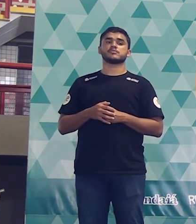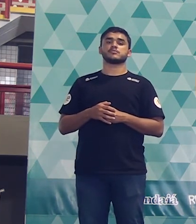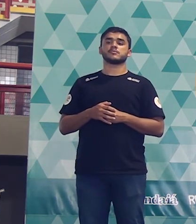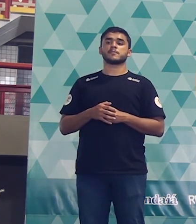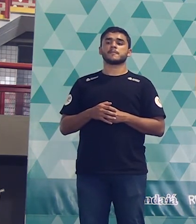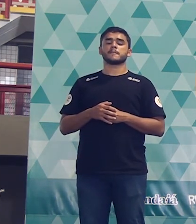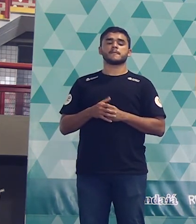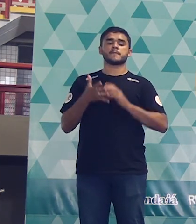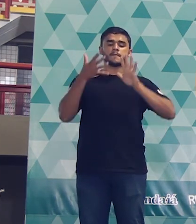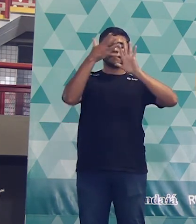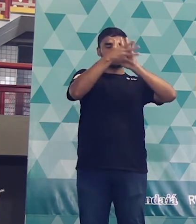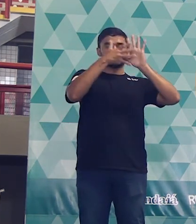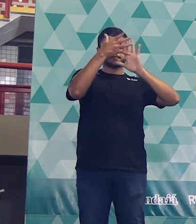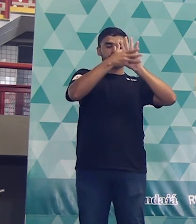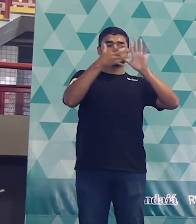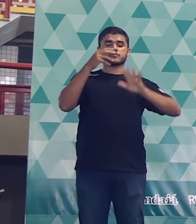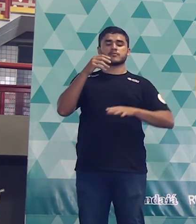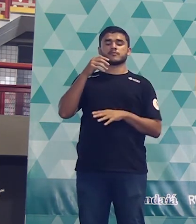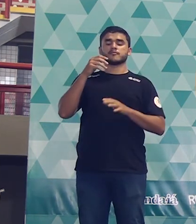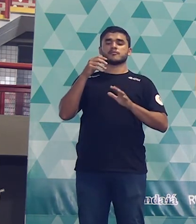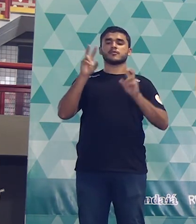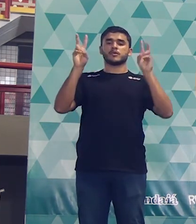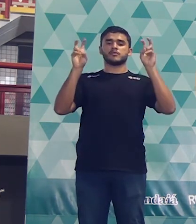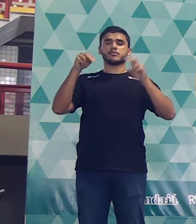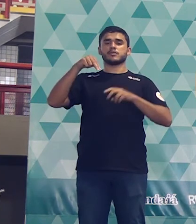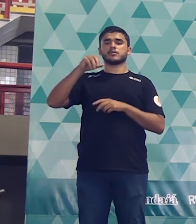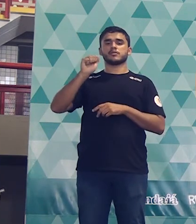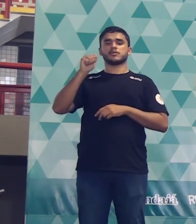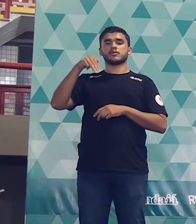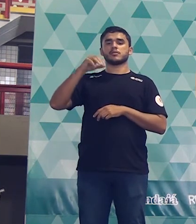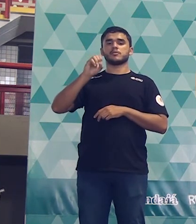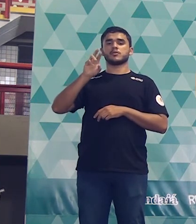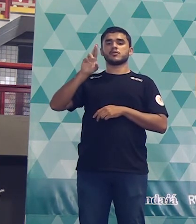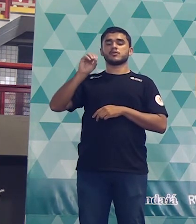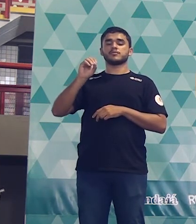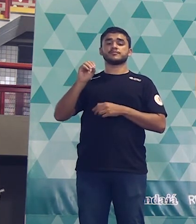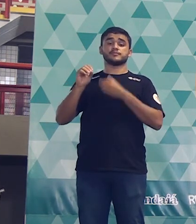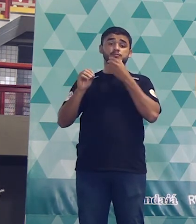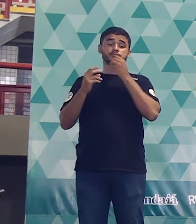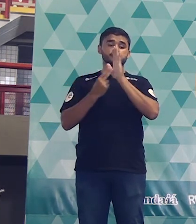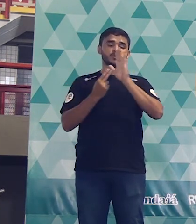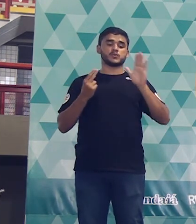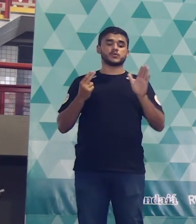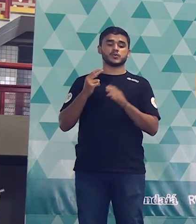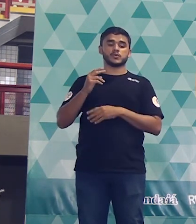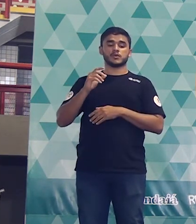Tem um texto aí chamado Namoro, de Luiz Fernando Veríssimo.